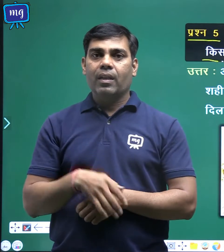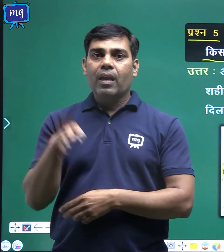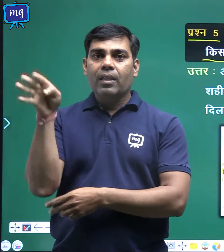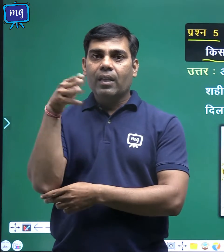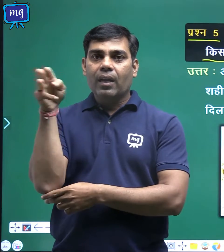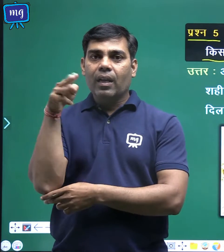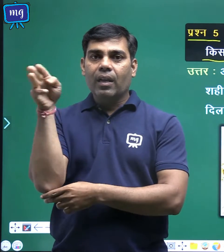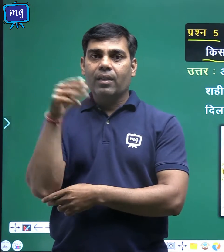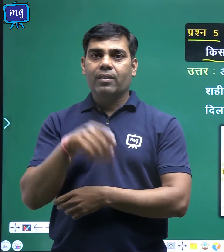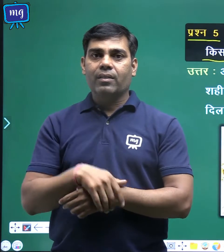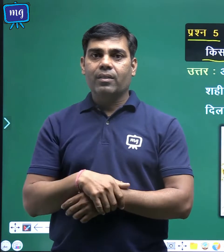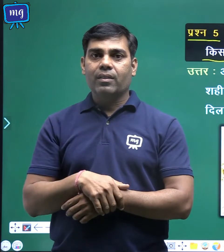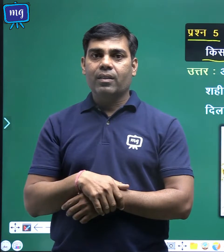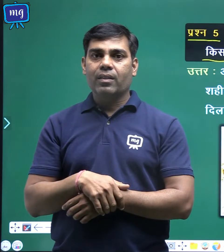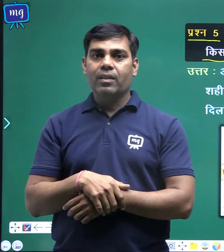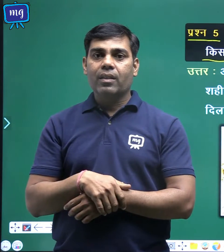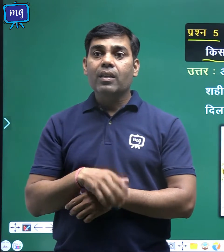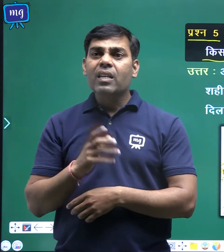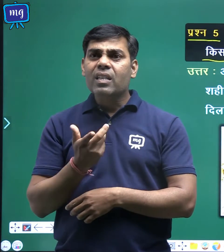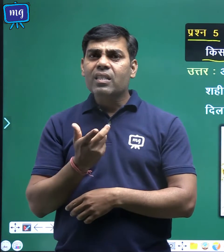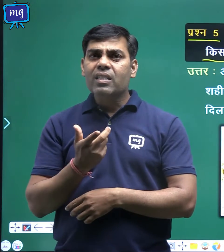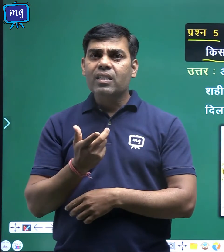तिरंगा किस बात की